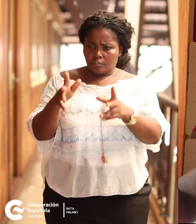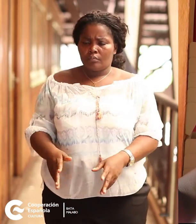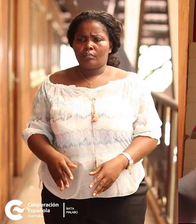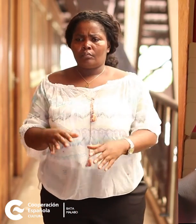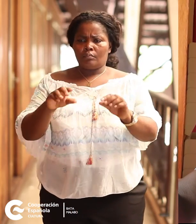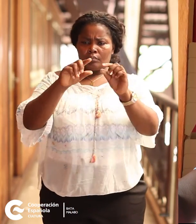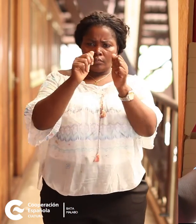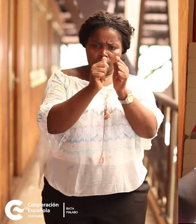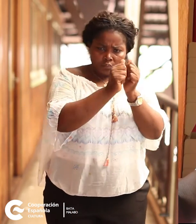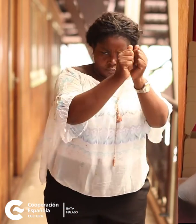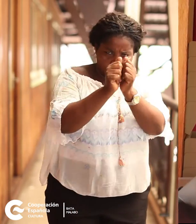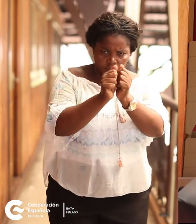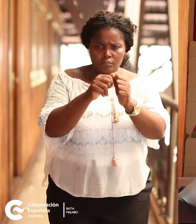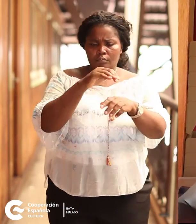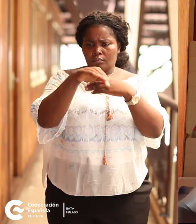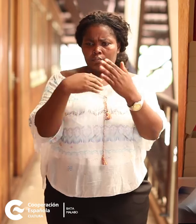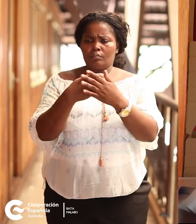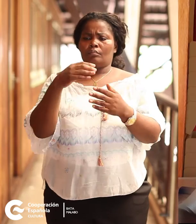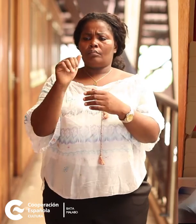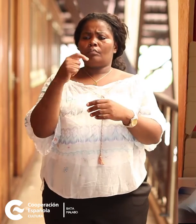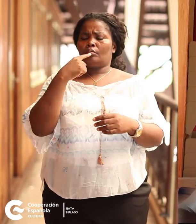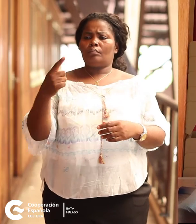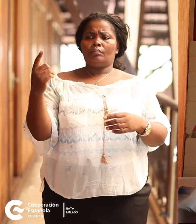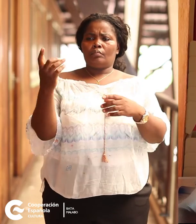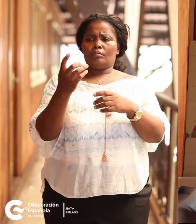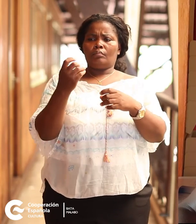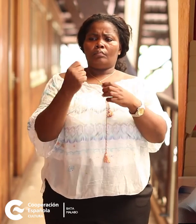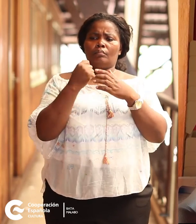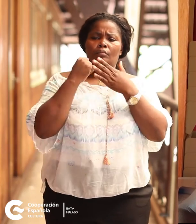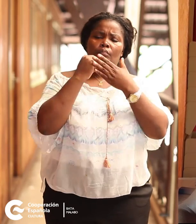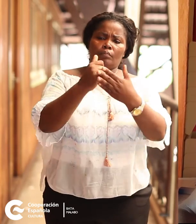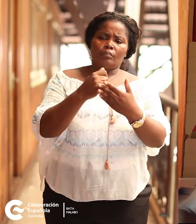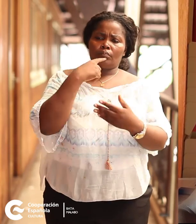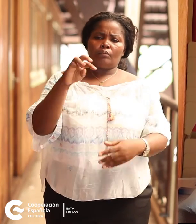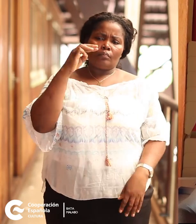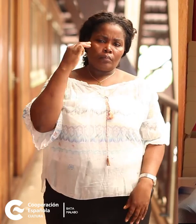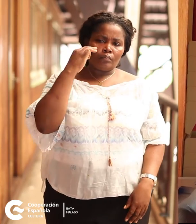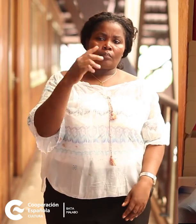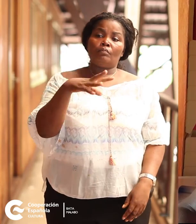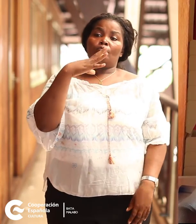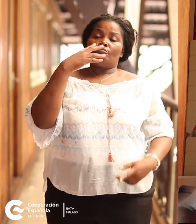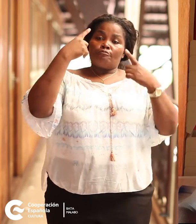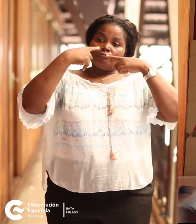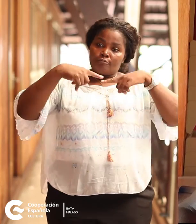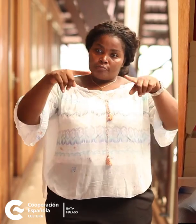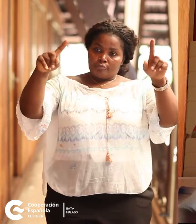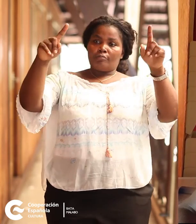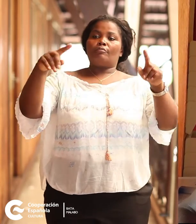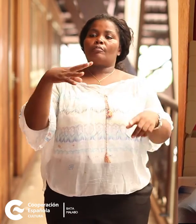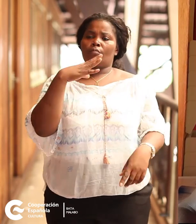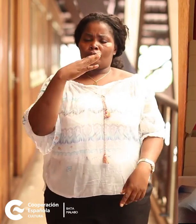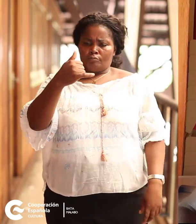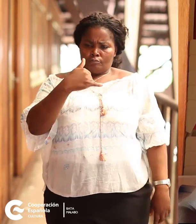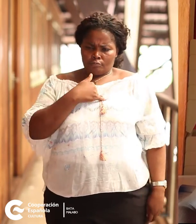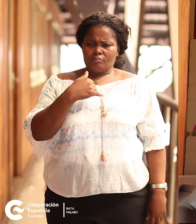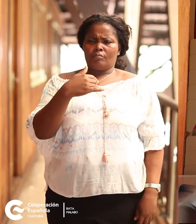personas se unieron en Washington gracias a su empeño. Allí, Martin pronunció un discurso que decía: